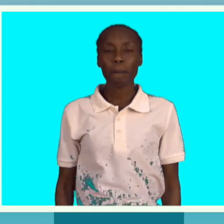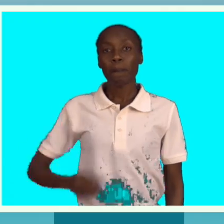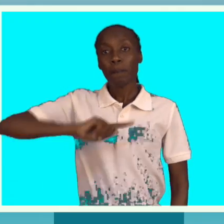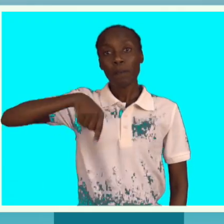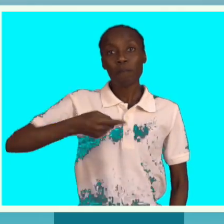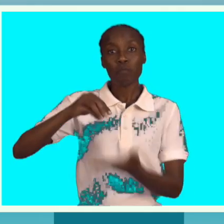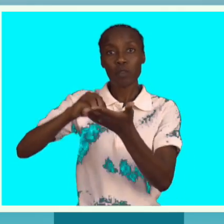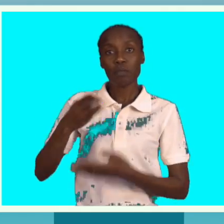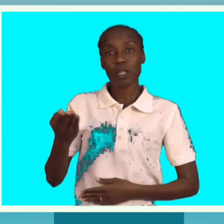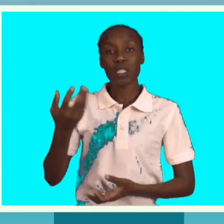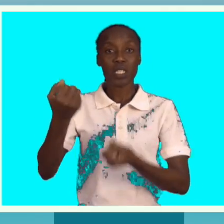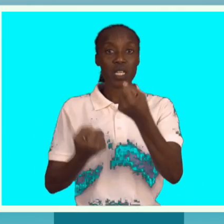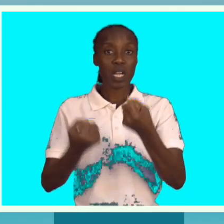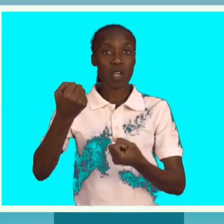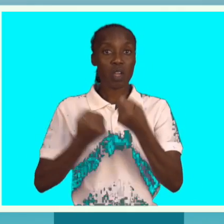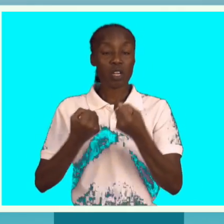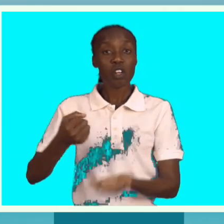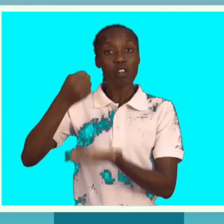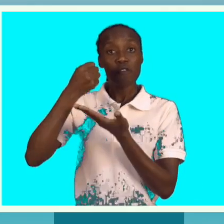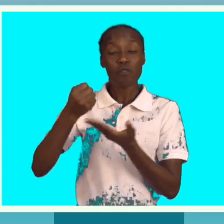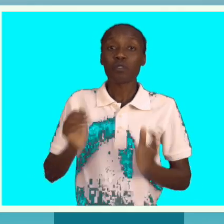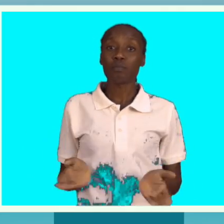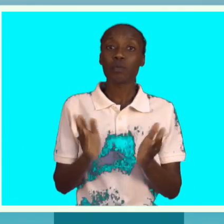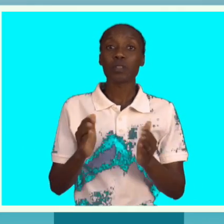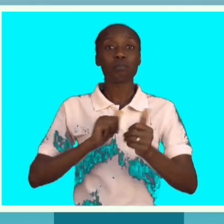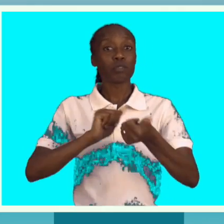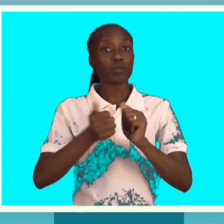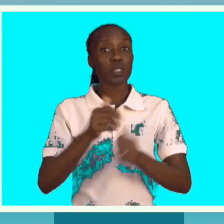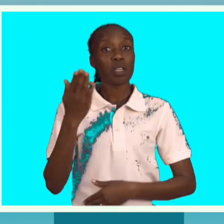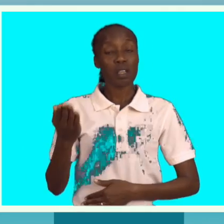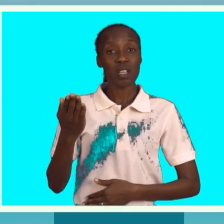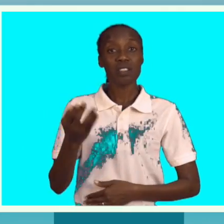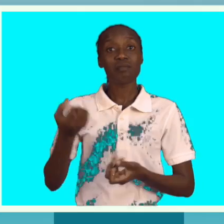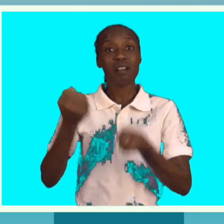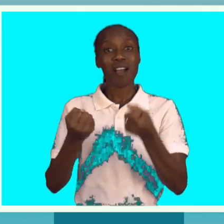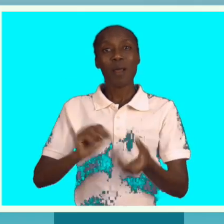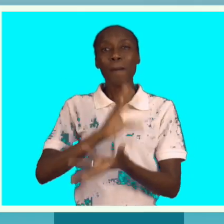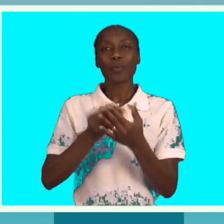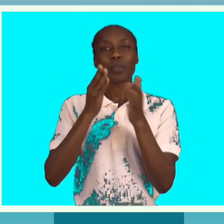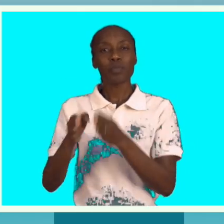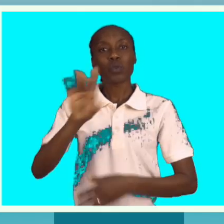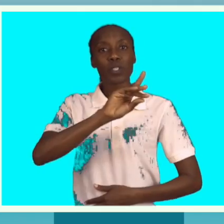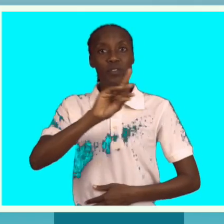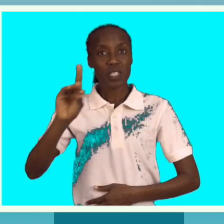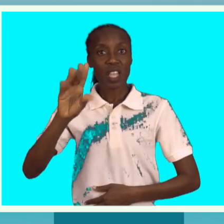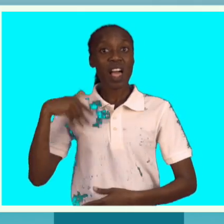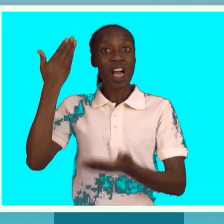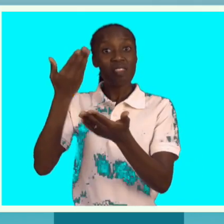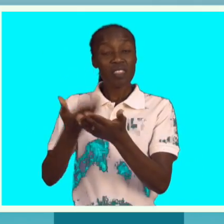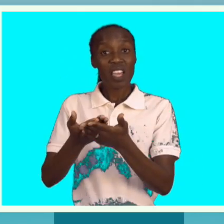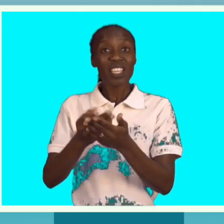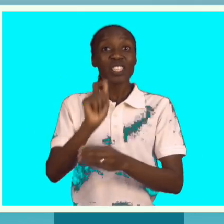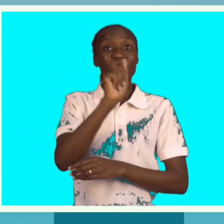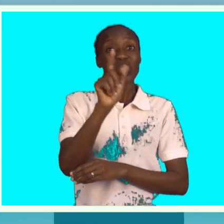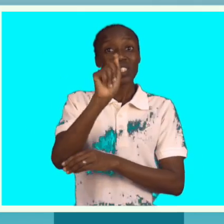recebemos este carro, o Fundo de Promoção Desportiva. Este carro será para toda pessoa com deficiência. Até nos distritos sim